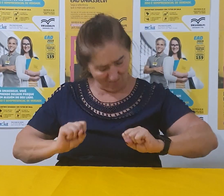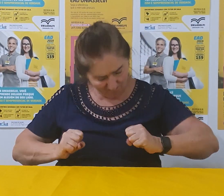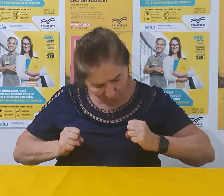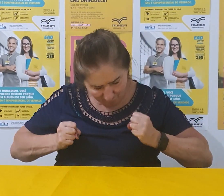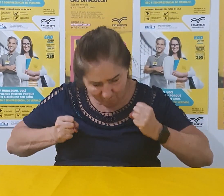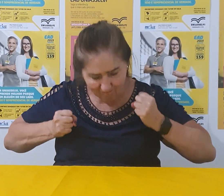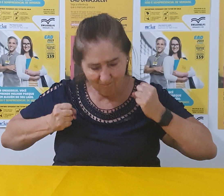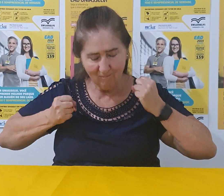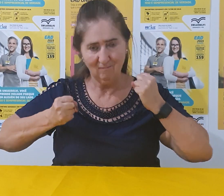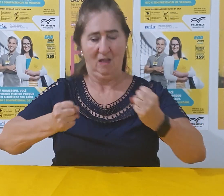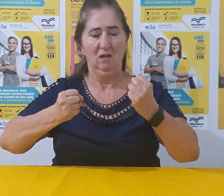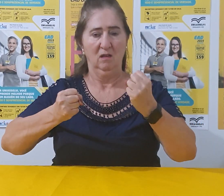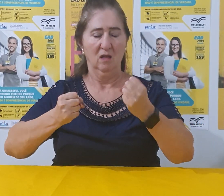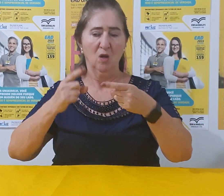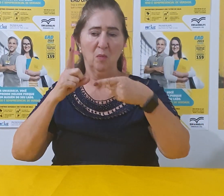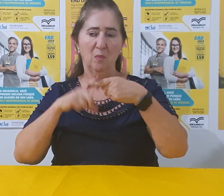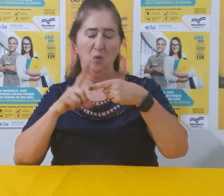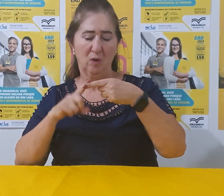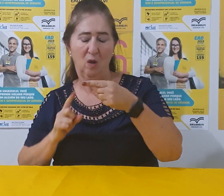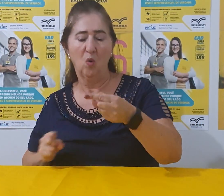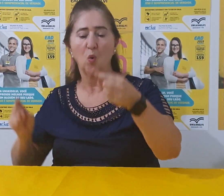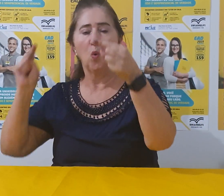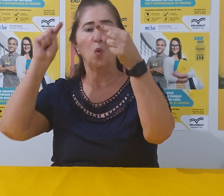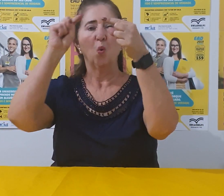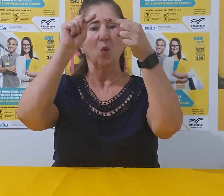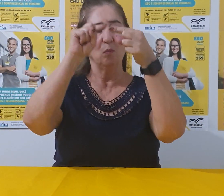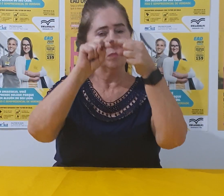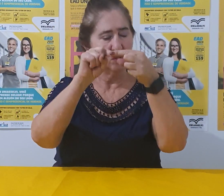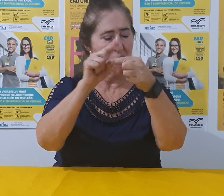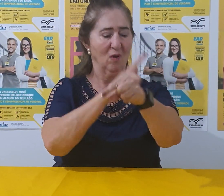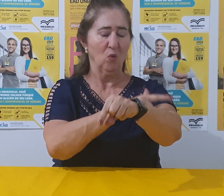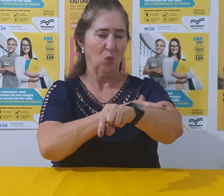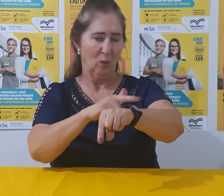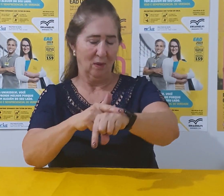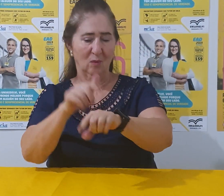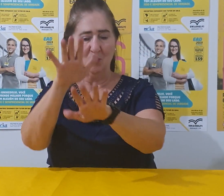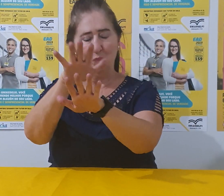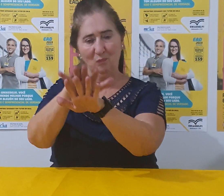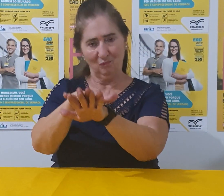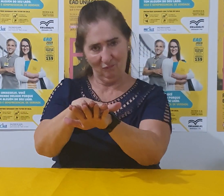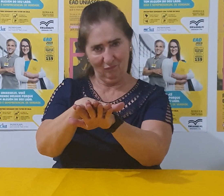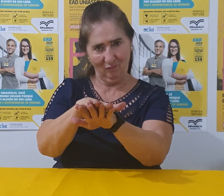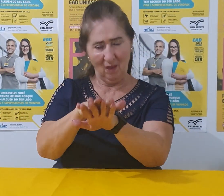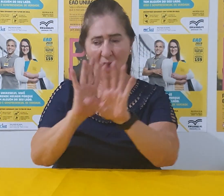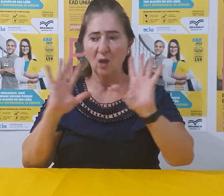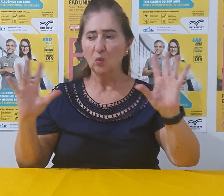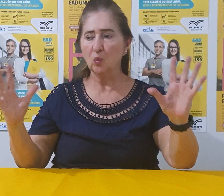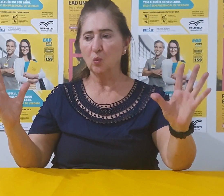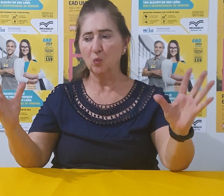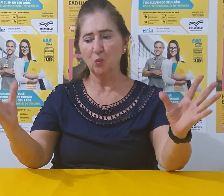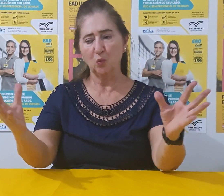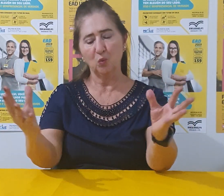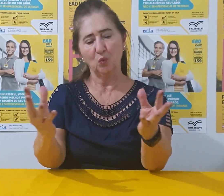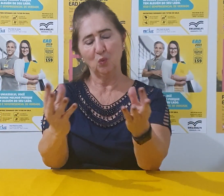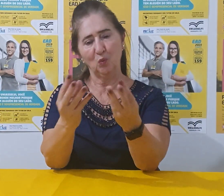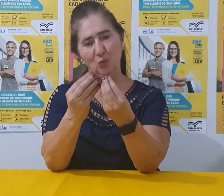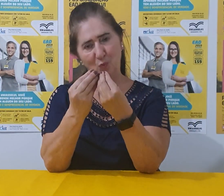que contrapõe o objetivo fundamental da educação inclusiva, de acolher todas as diferenças em um ambiente